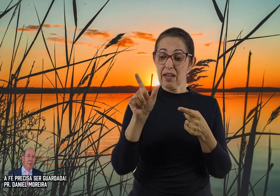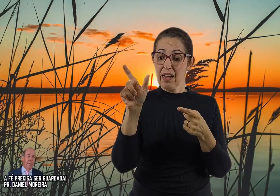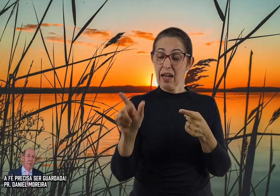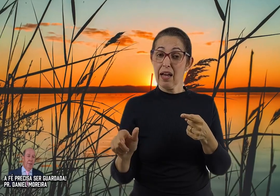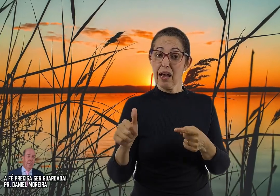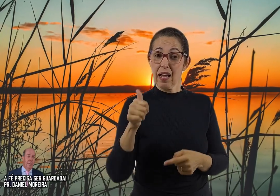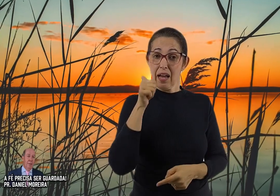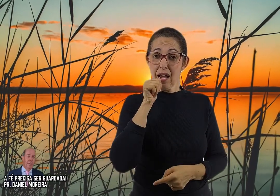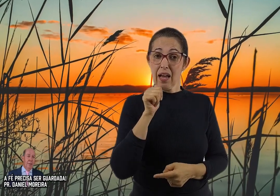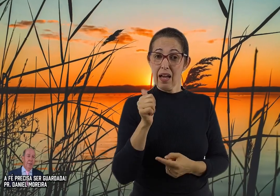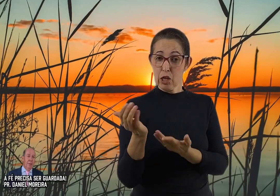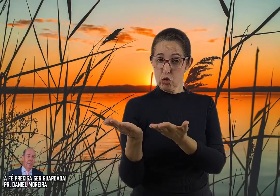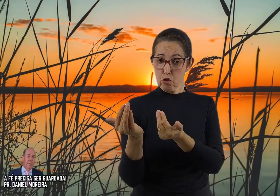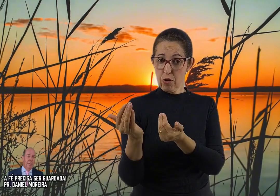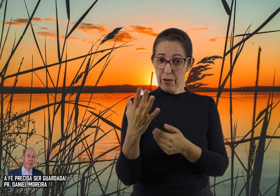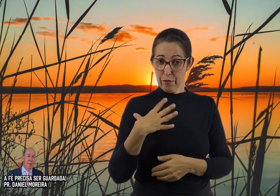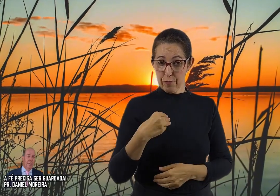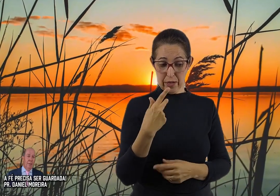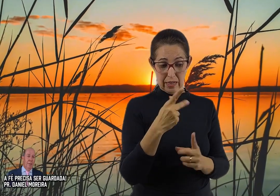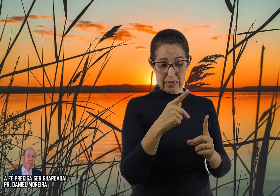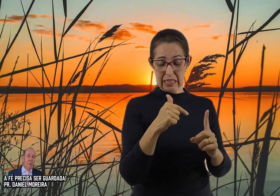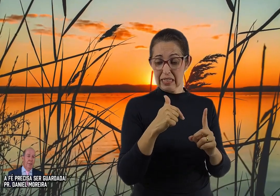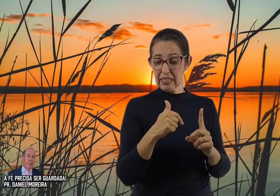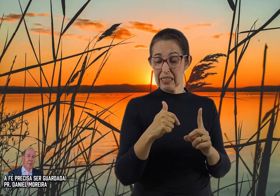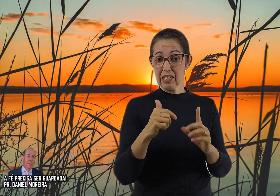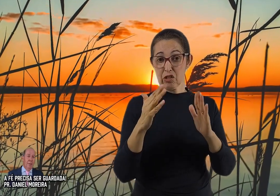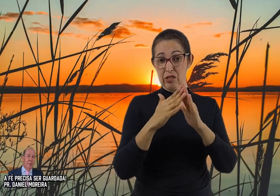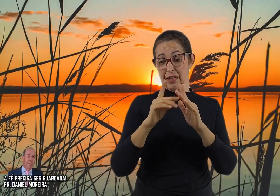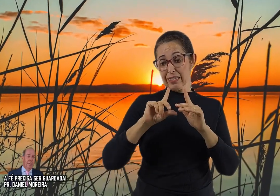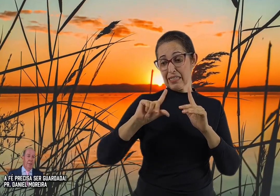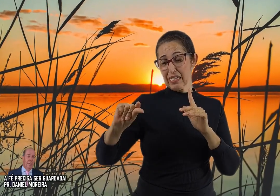jovem, saiu de casa. É doído.